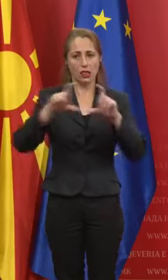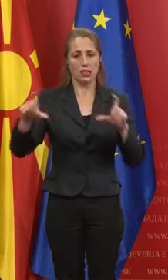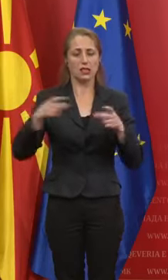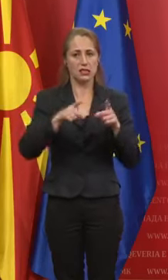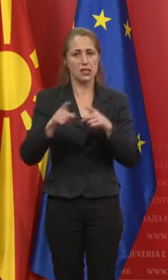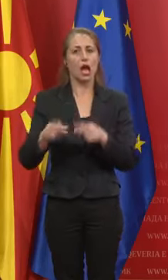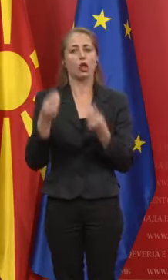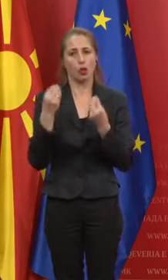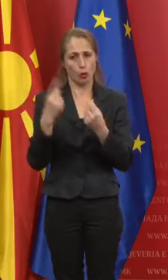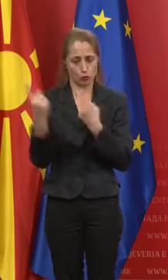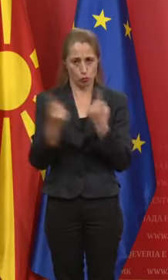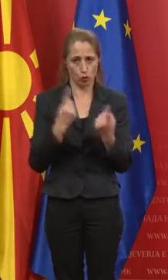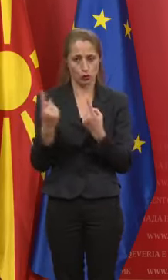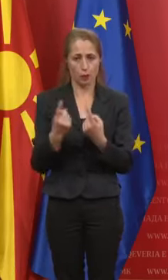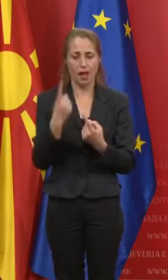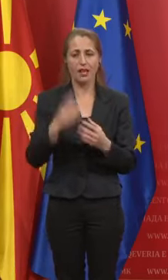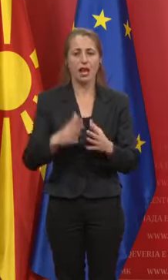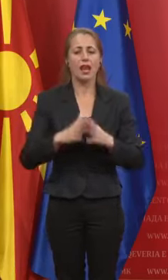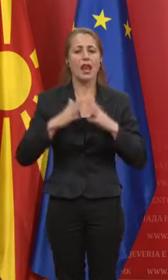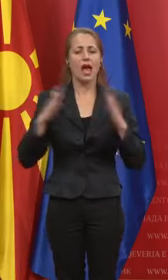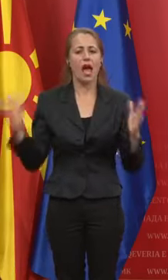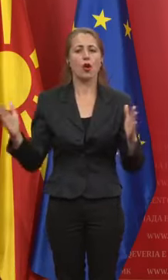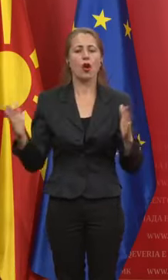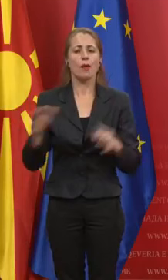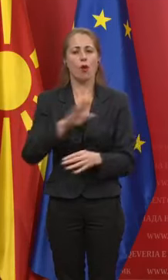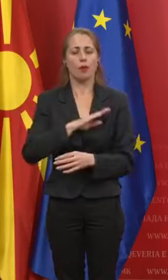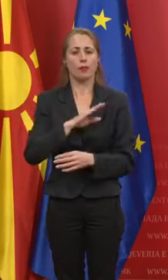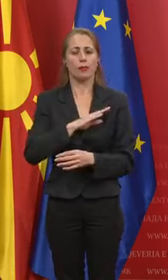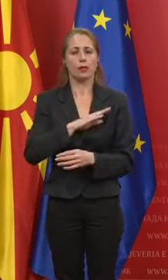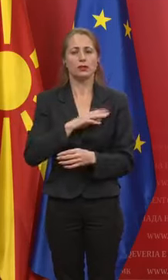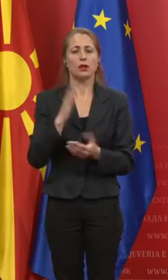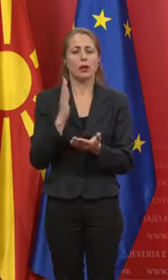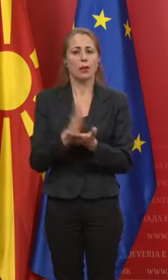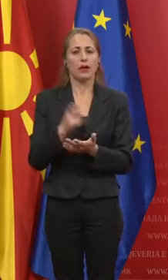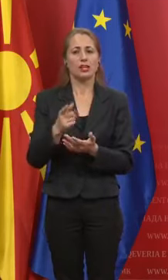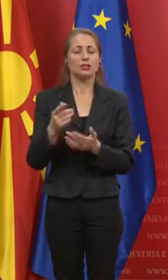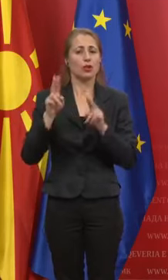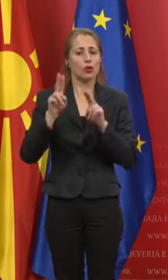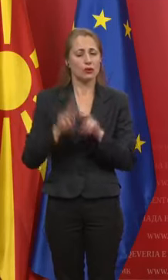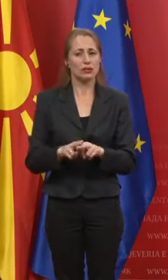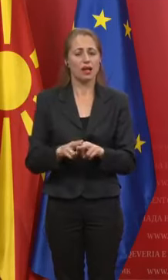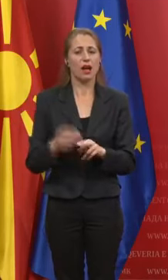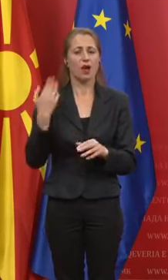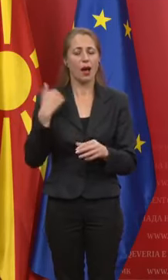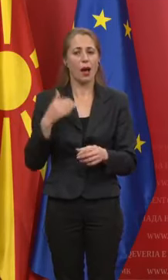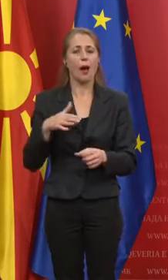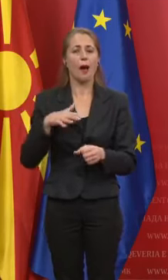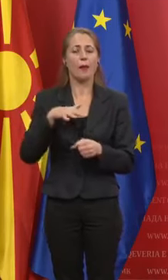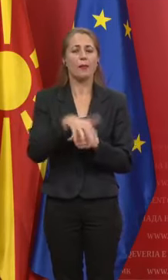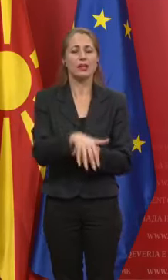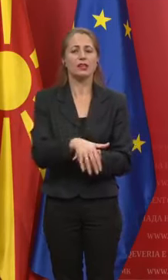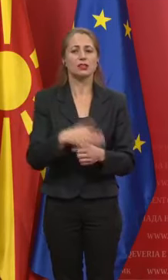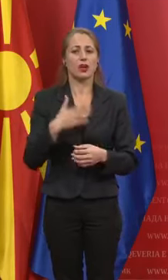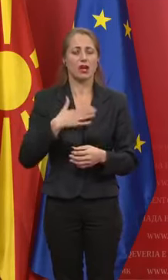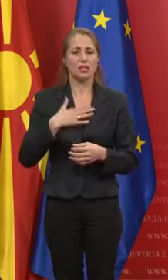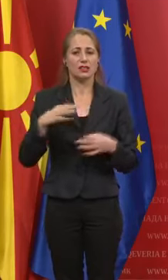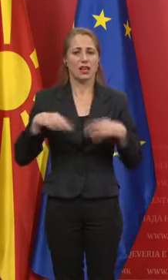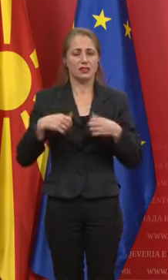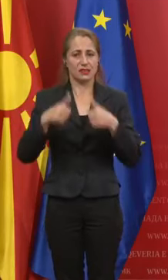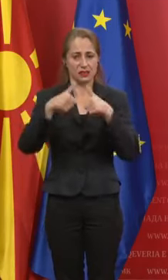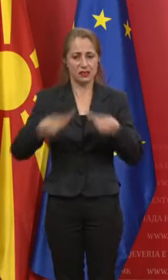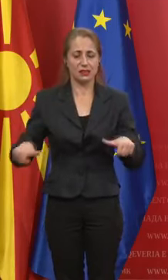состојба, еден од најголемите ризици беше и останува секако притисокот врз нашиот здравствен